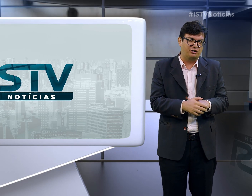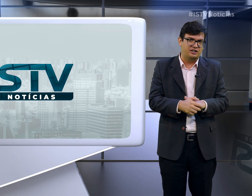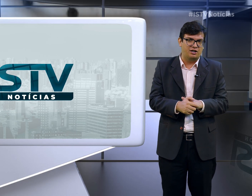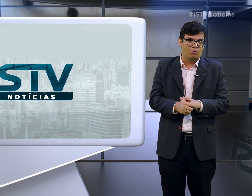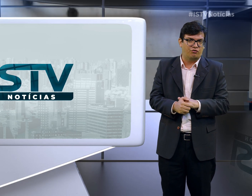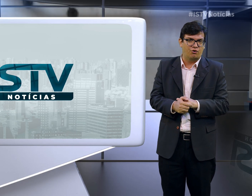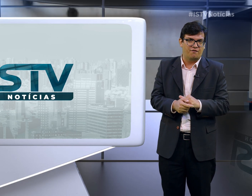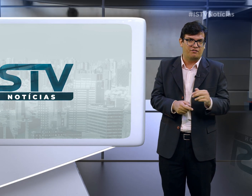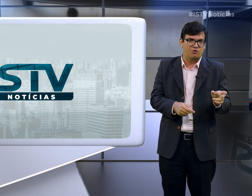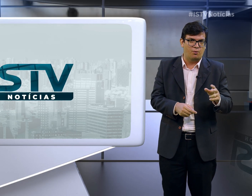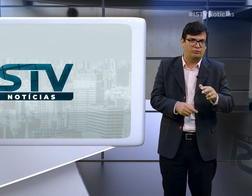DDD